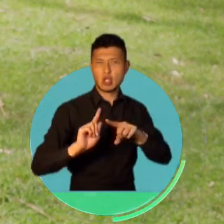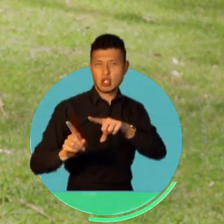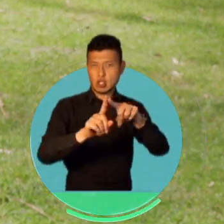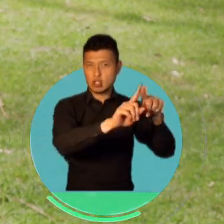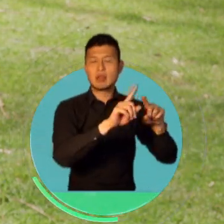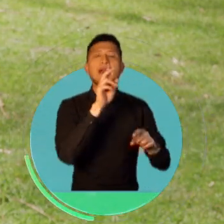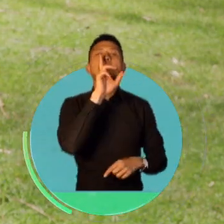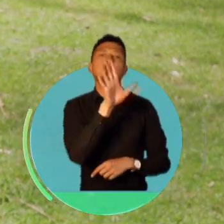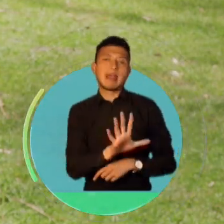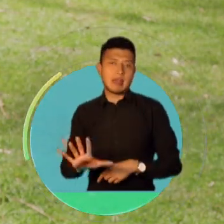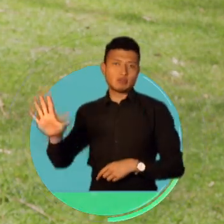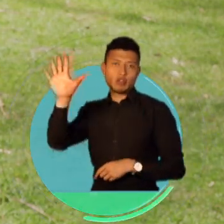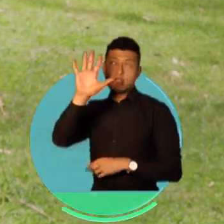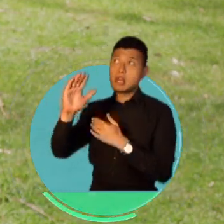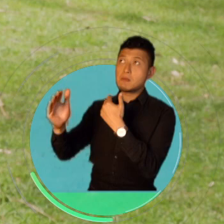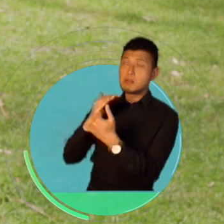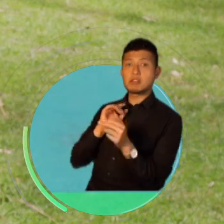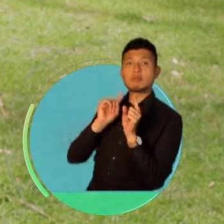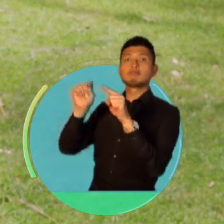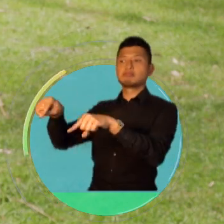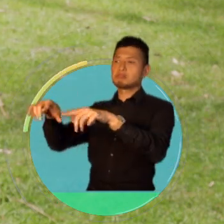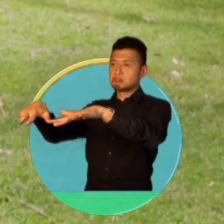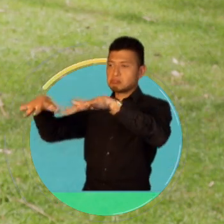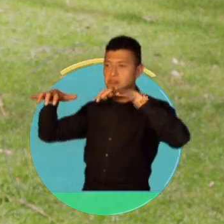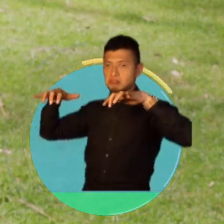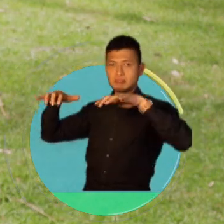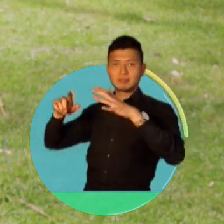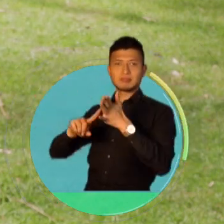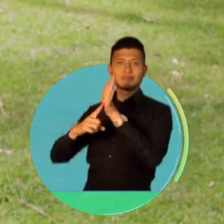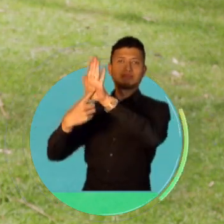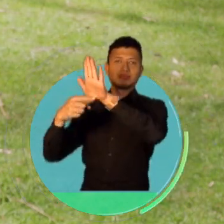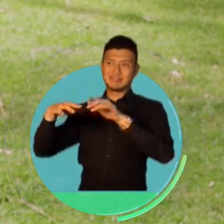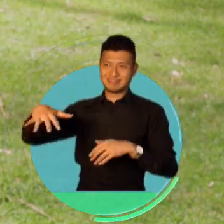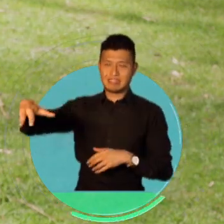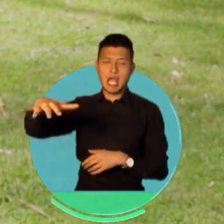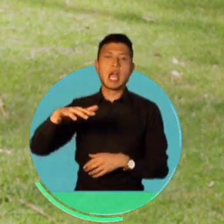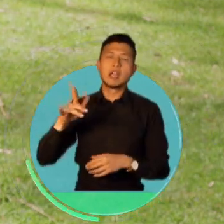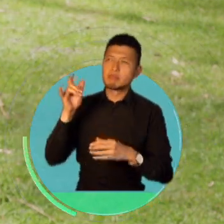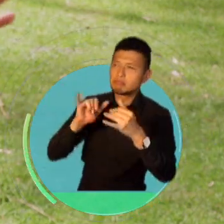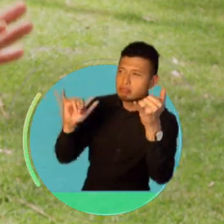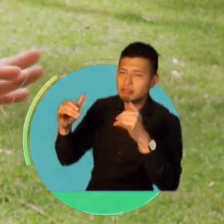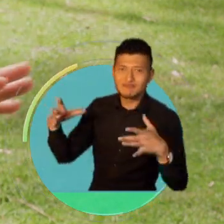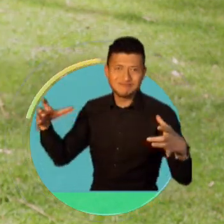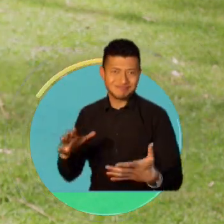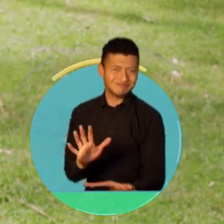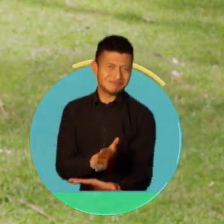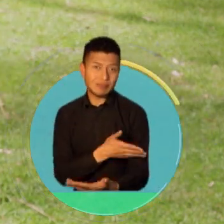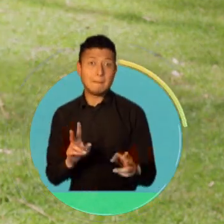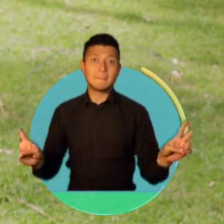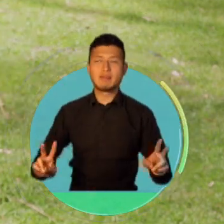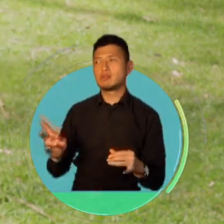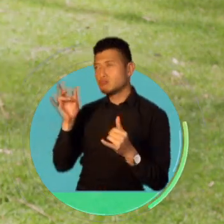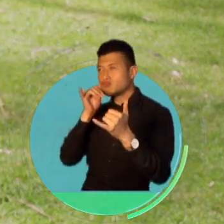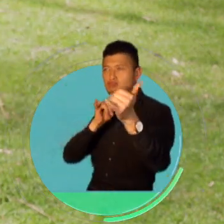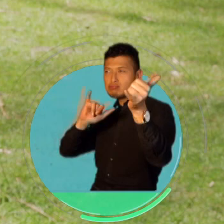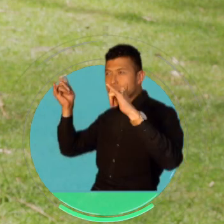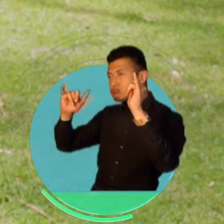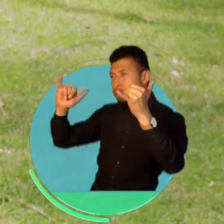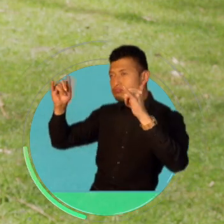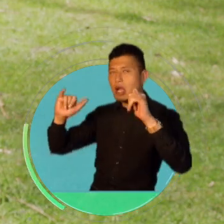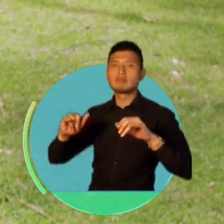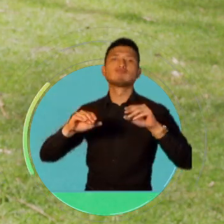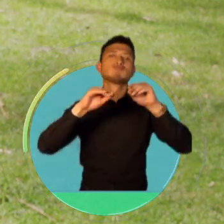a nivel nacional donde nos inviten allá estaremos grabaremos el toque de la Banda o de la agrupación en vivo